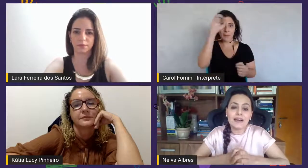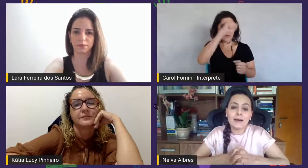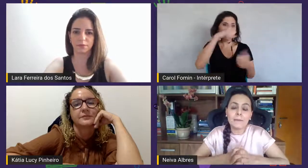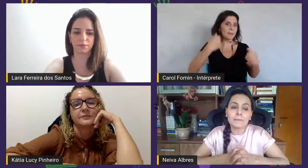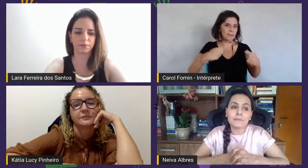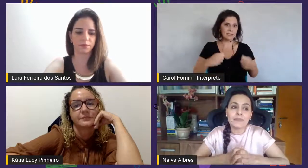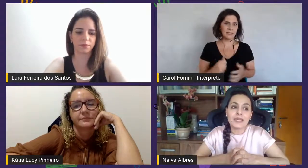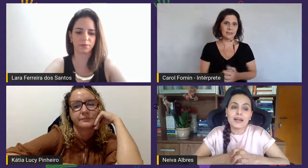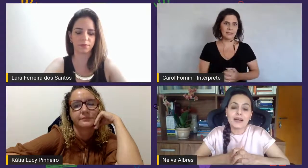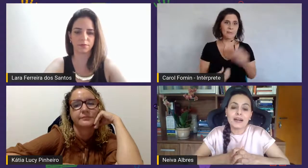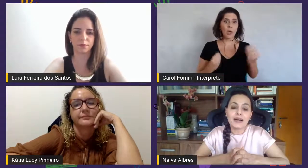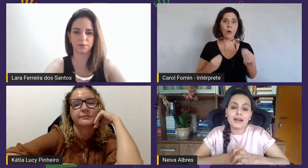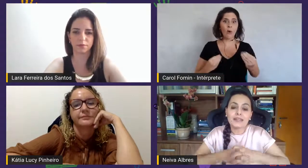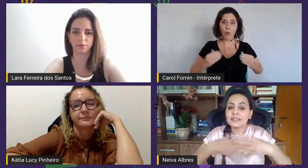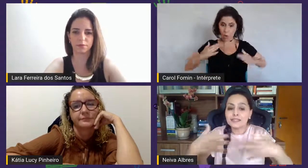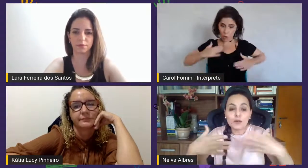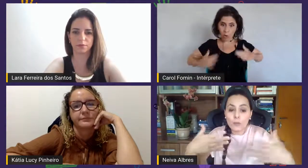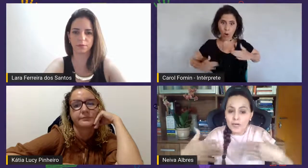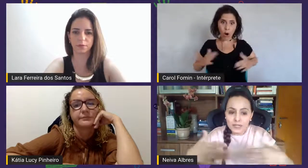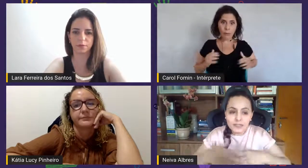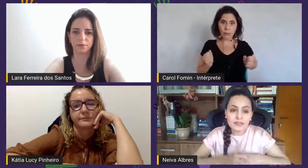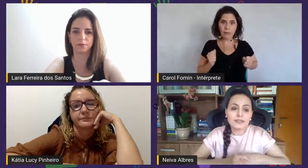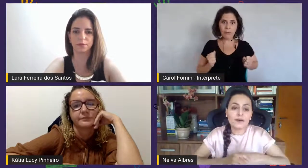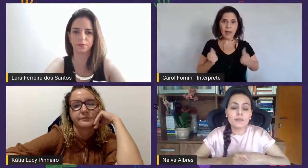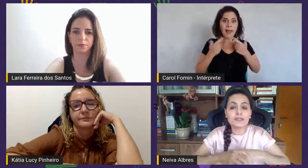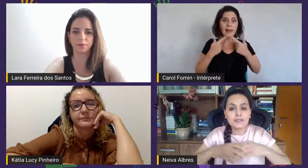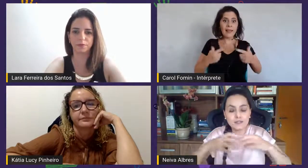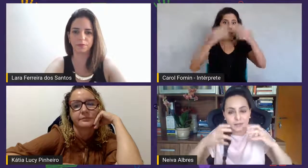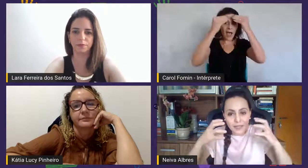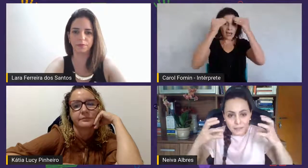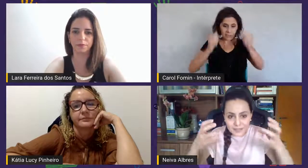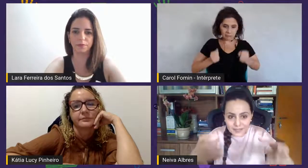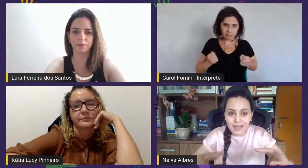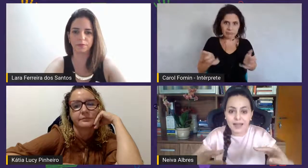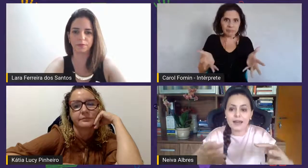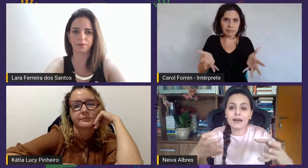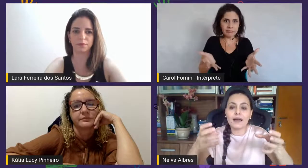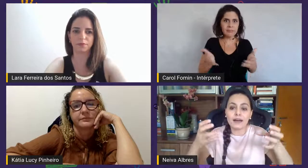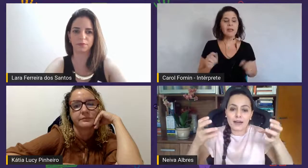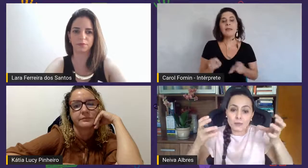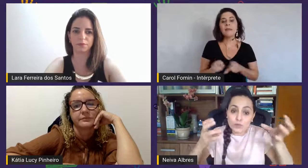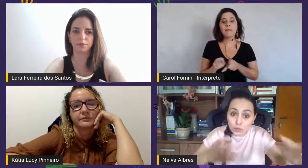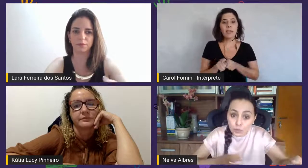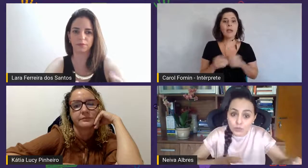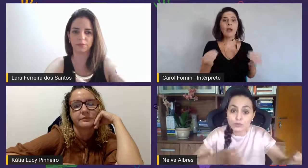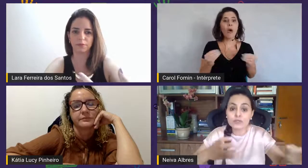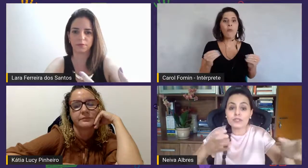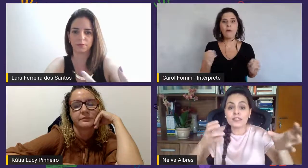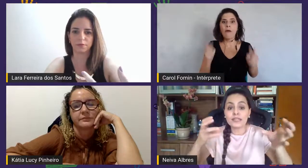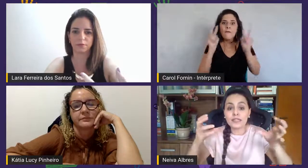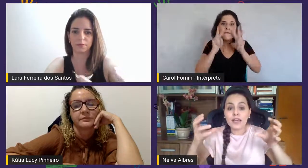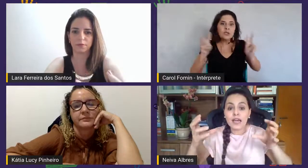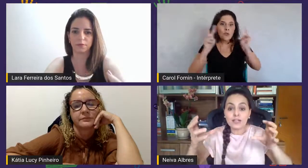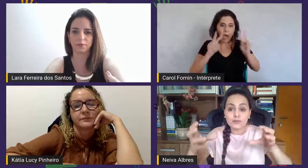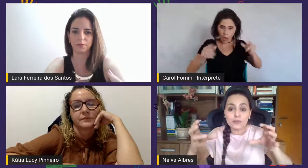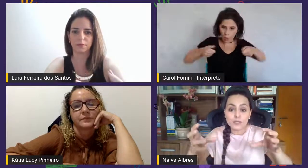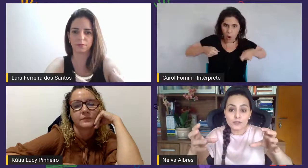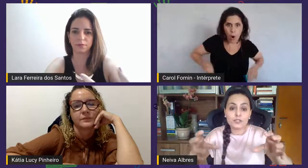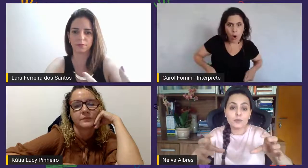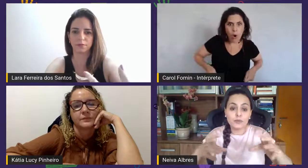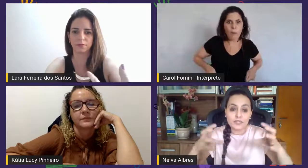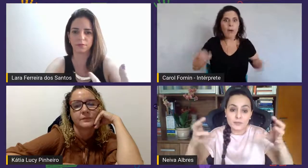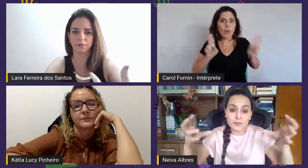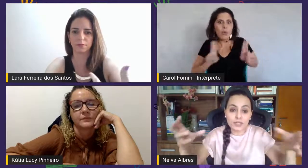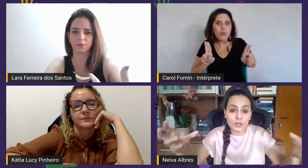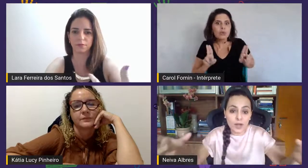né, a interação humana. Então, é preciso repensar os cursos e as